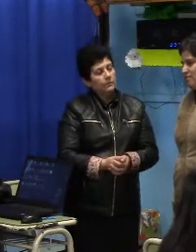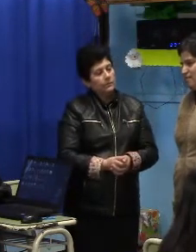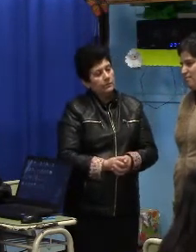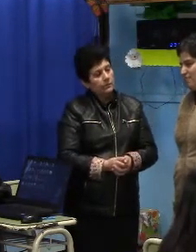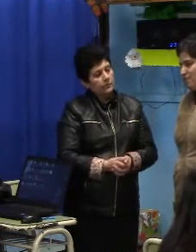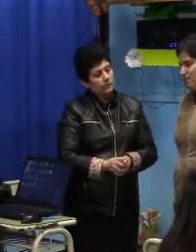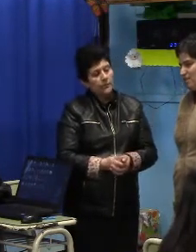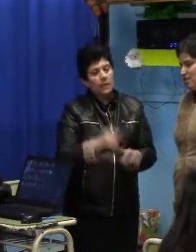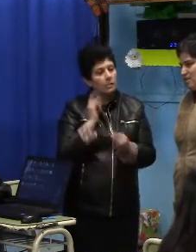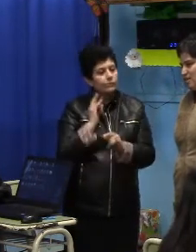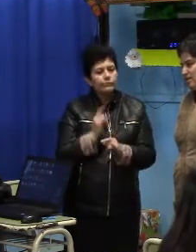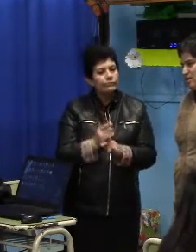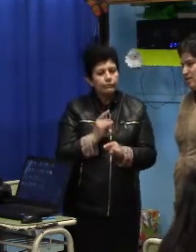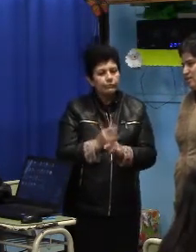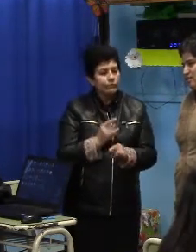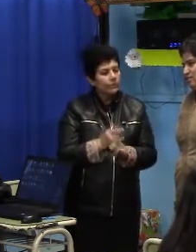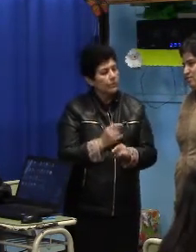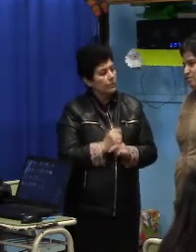Y siempre